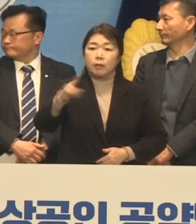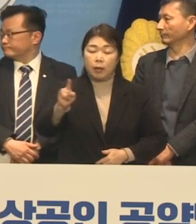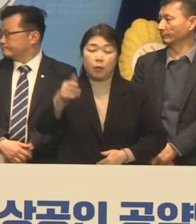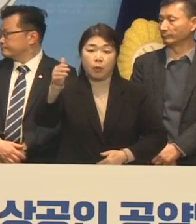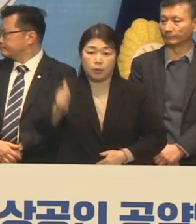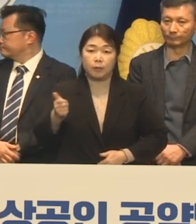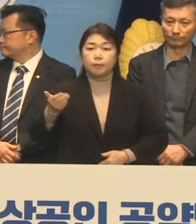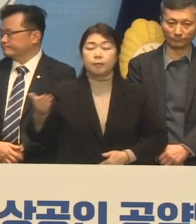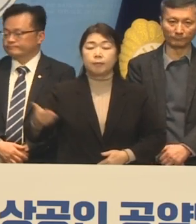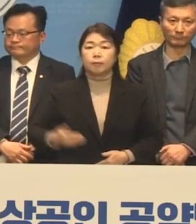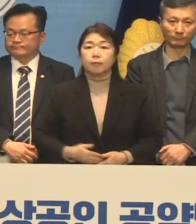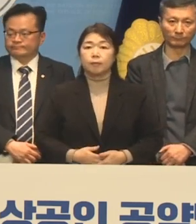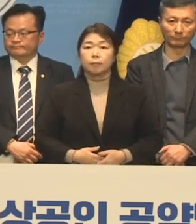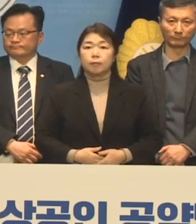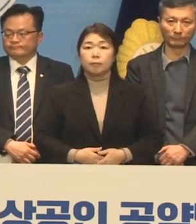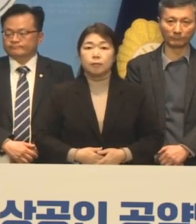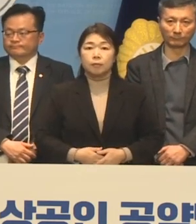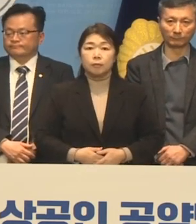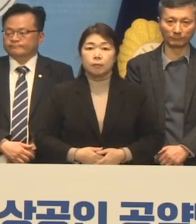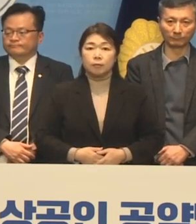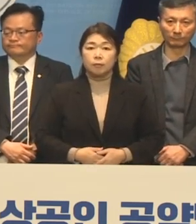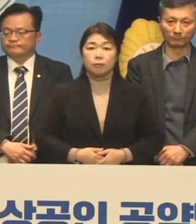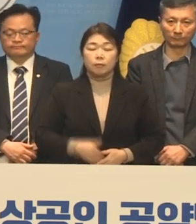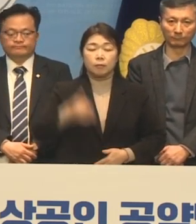참석해 주셨습니다.